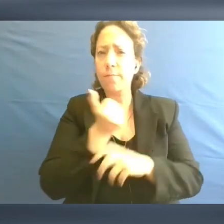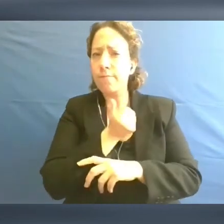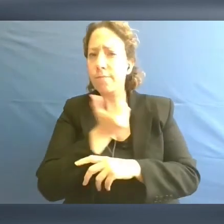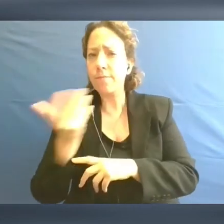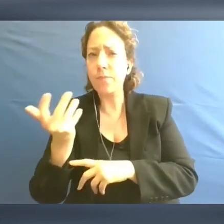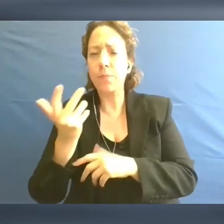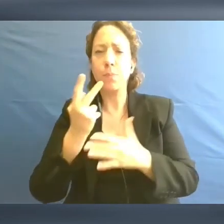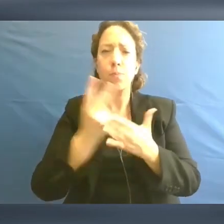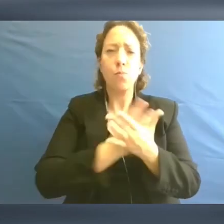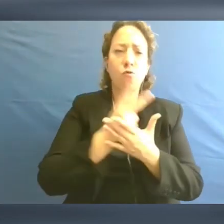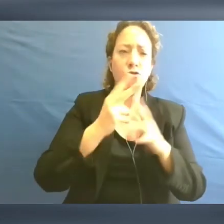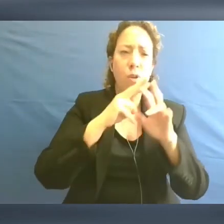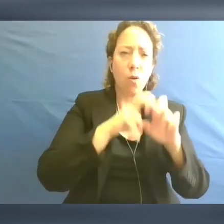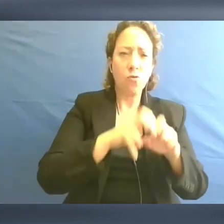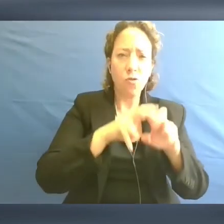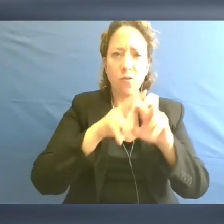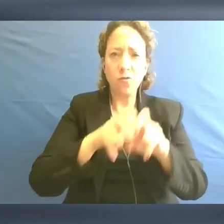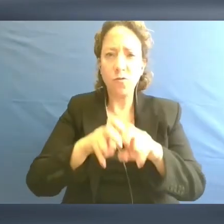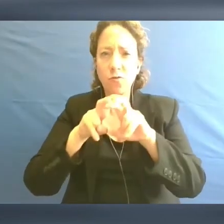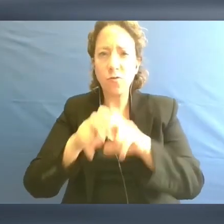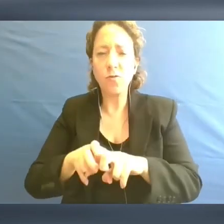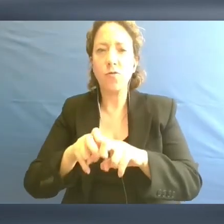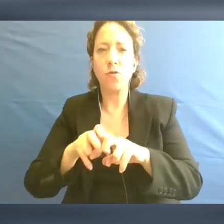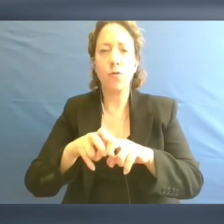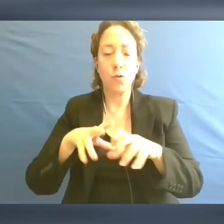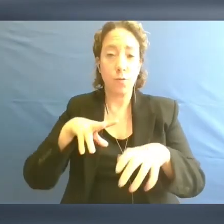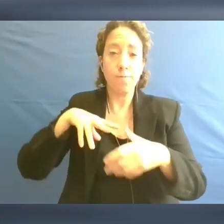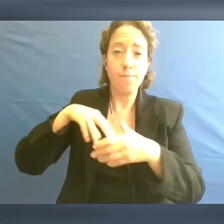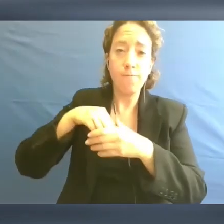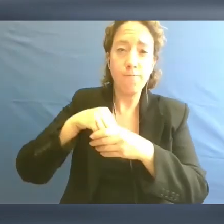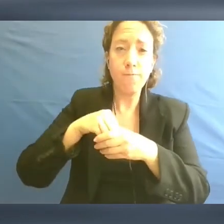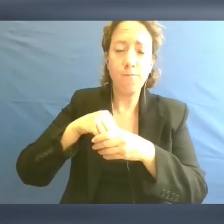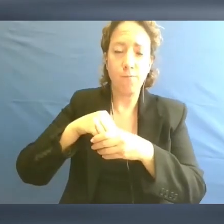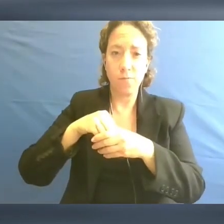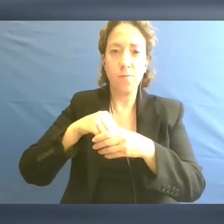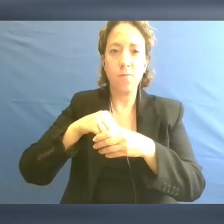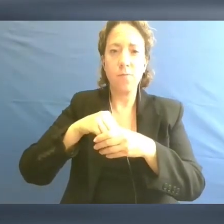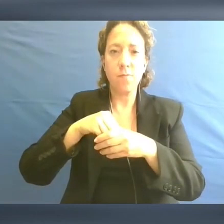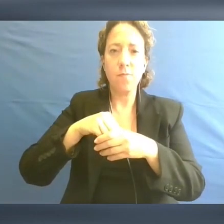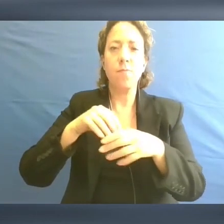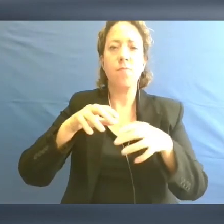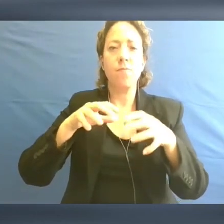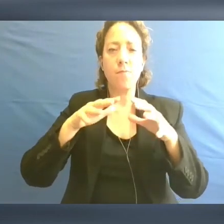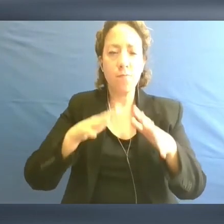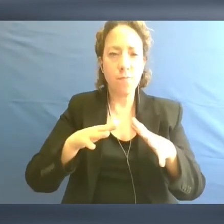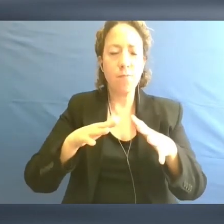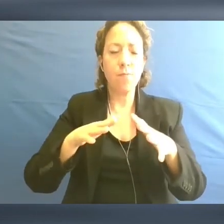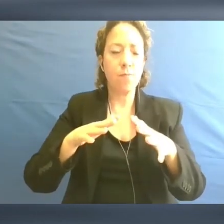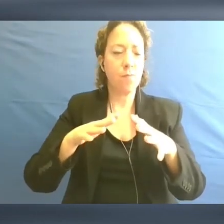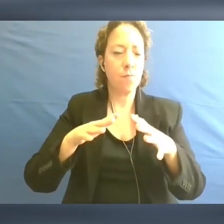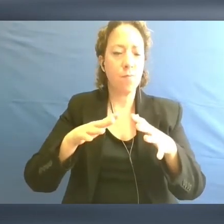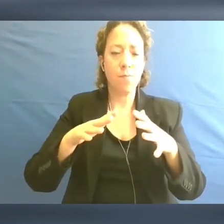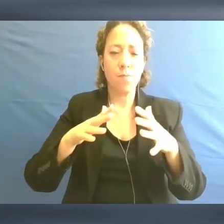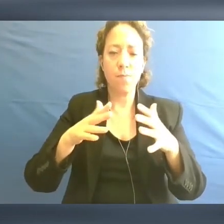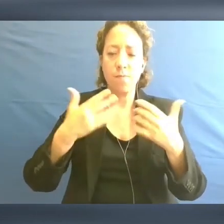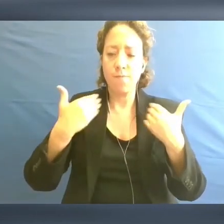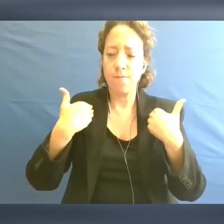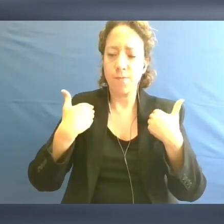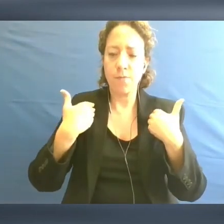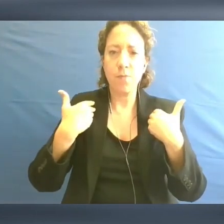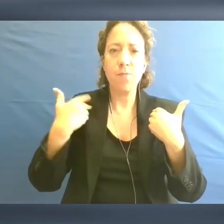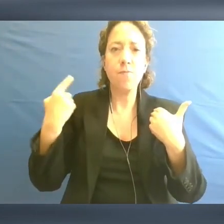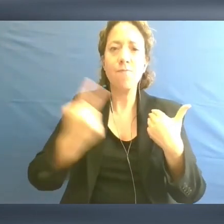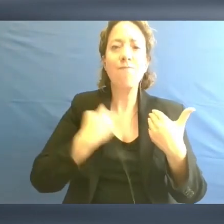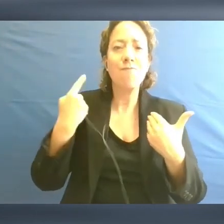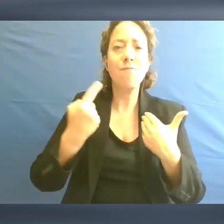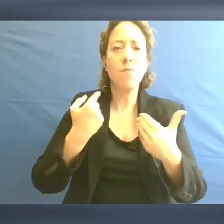projets de recherche dans lesquels nous sommes impliqués, eh bien, comment nous avons essayé de